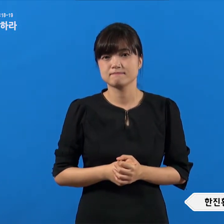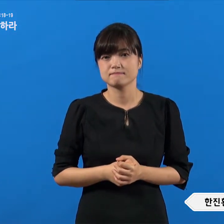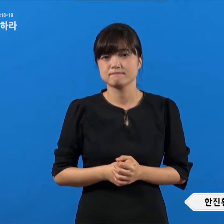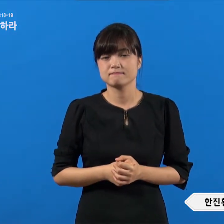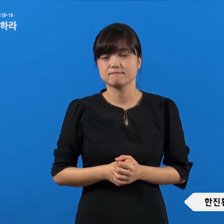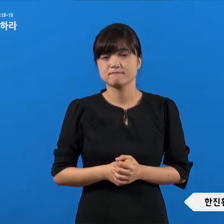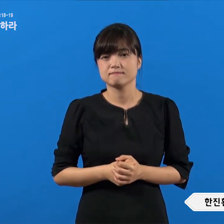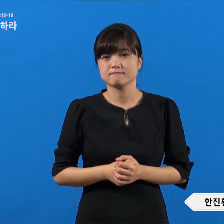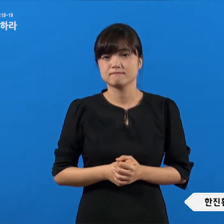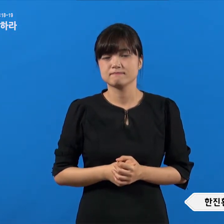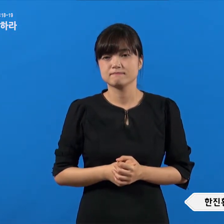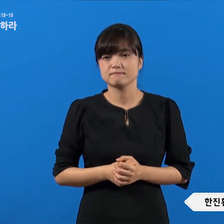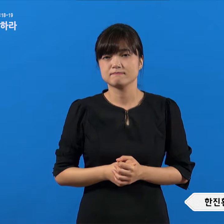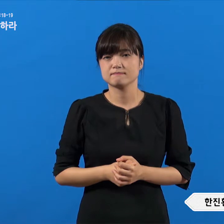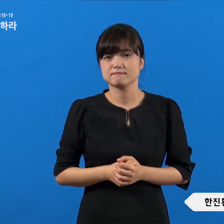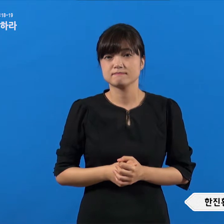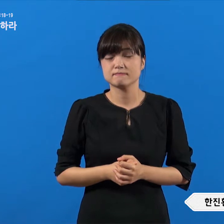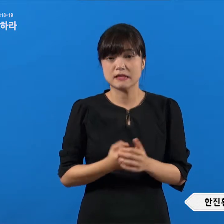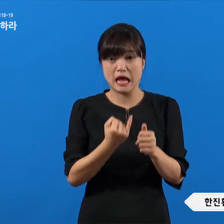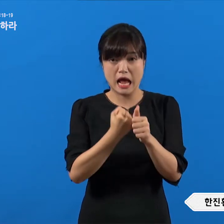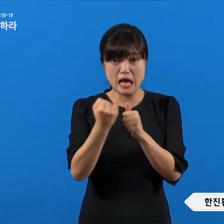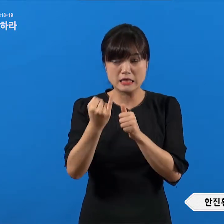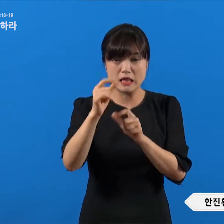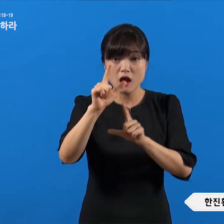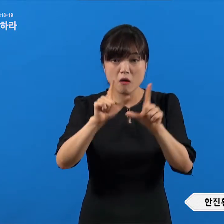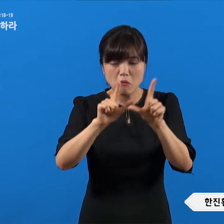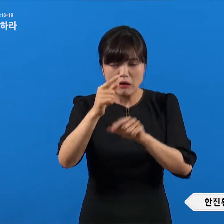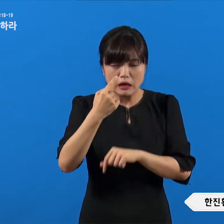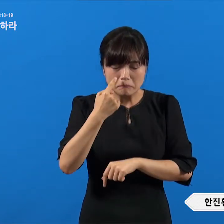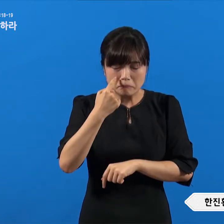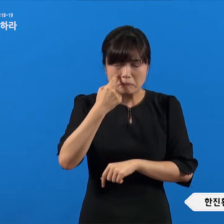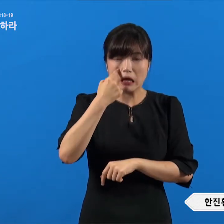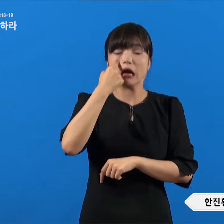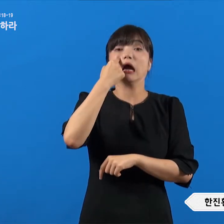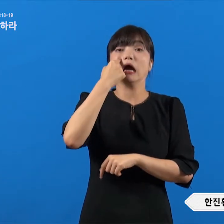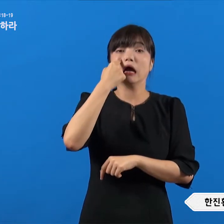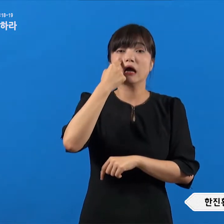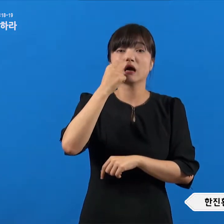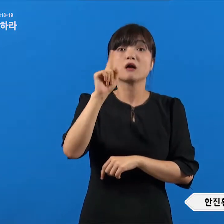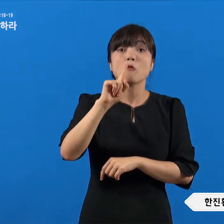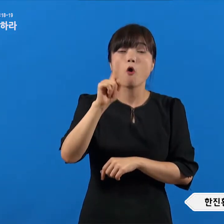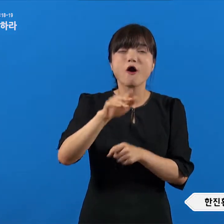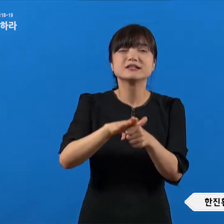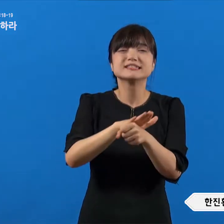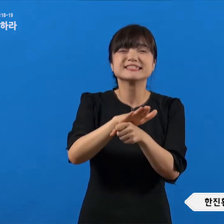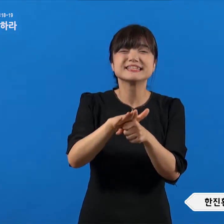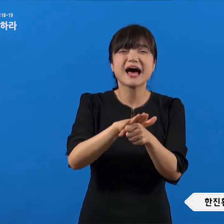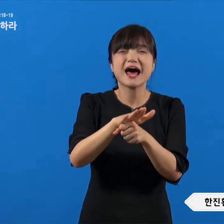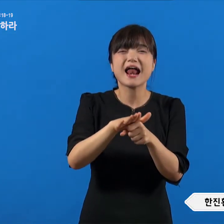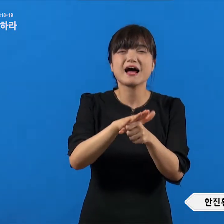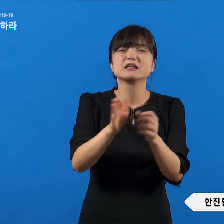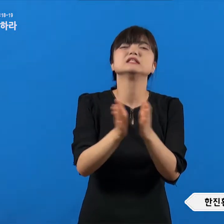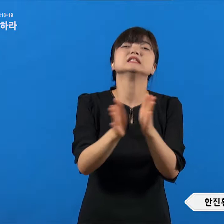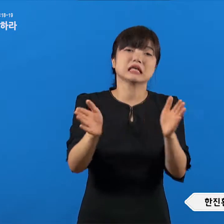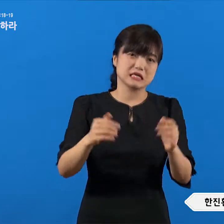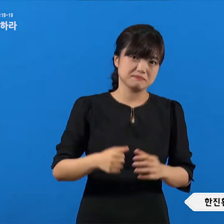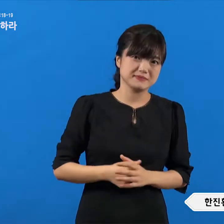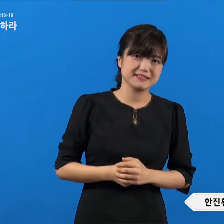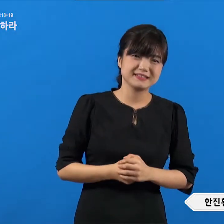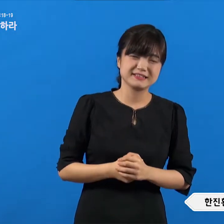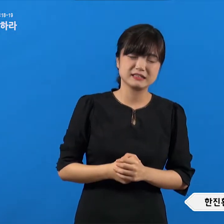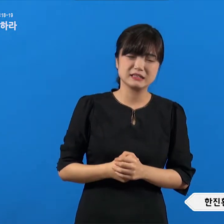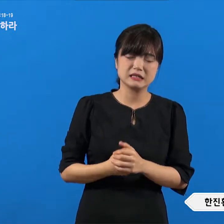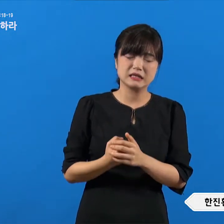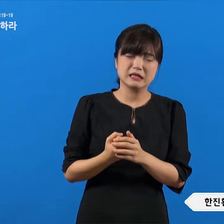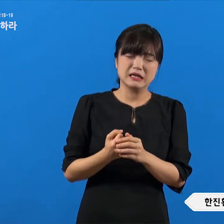그렇게 이 아내의 모습이 눈에 들어오는 그것이 이제 사랑의 첫걸음이죠.